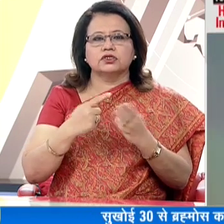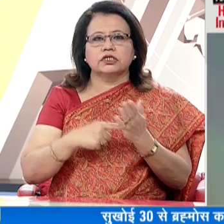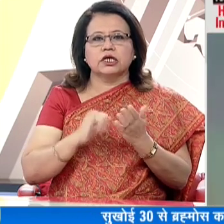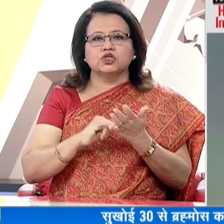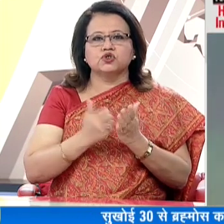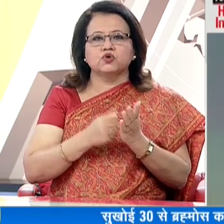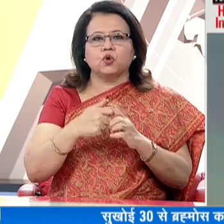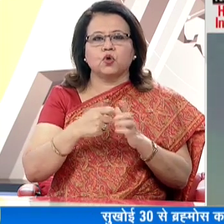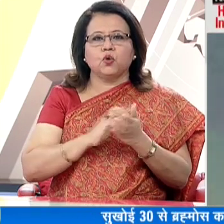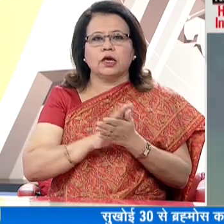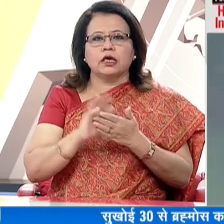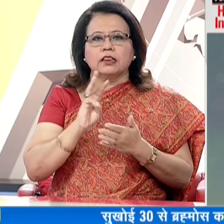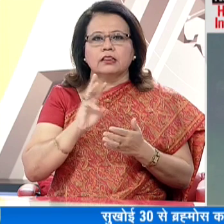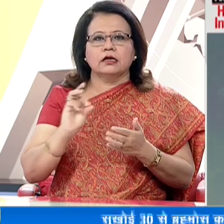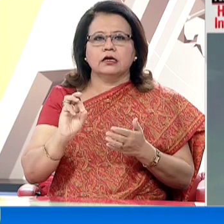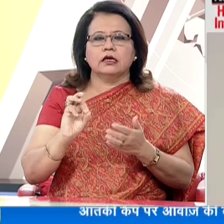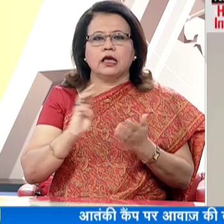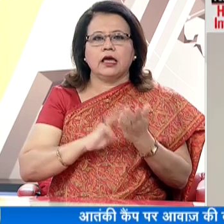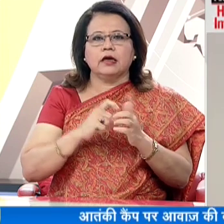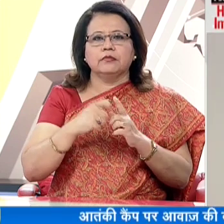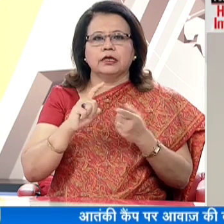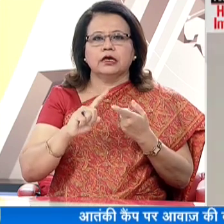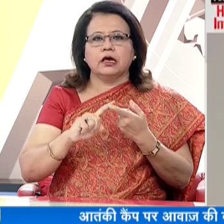सुखोई 30 MKI से टेस्ट फायर होगा।